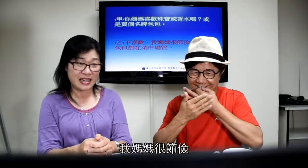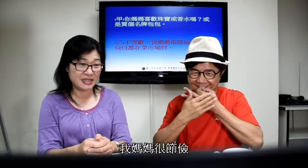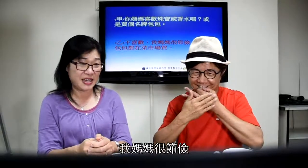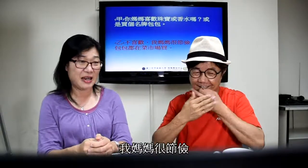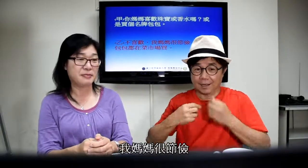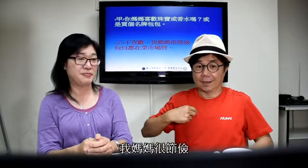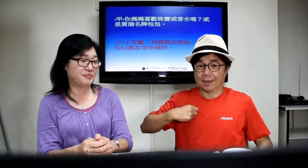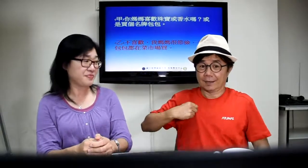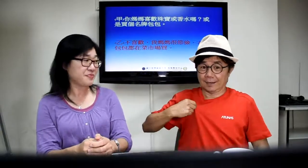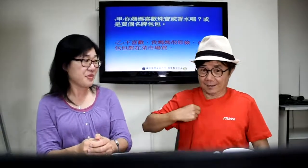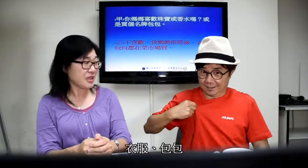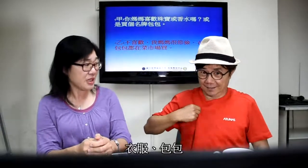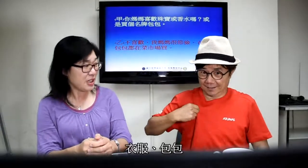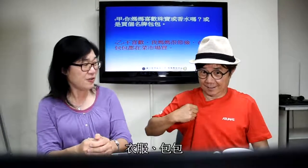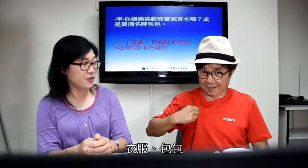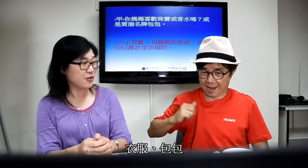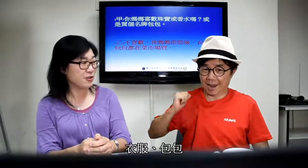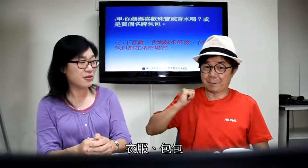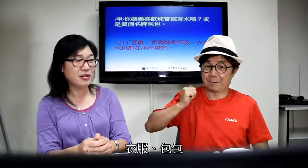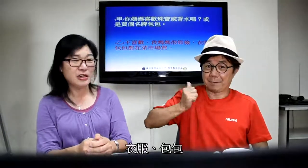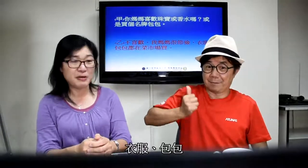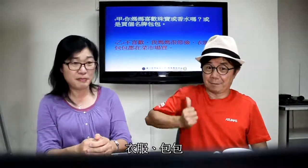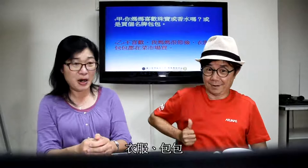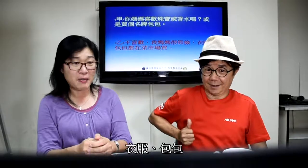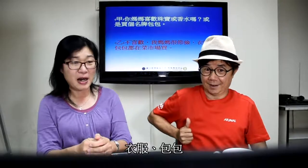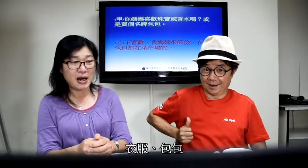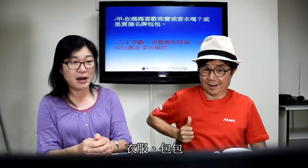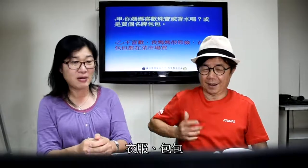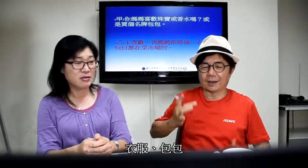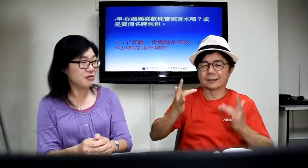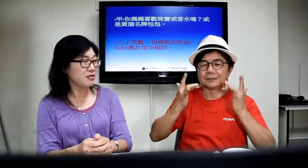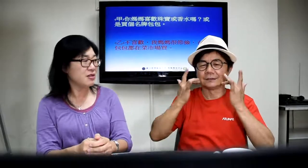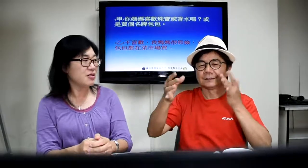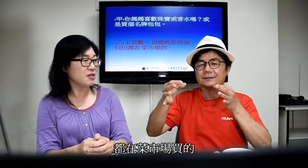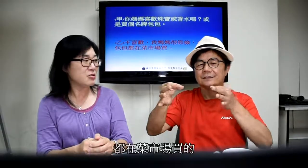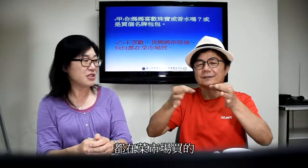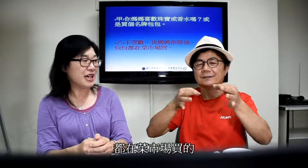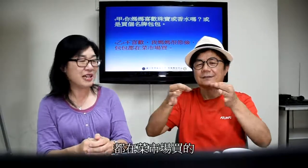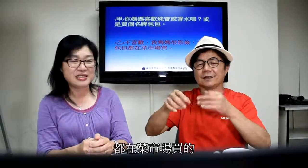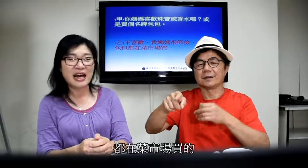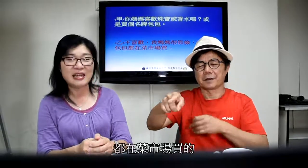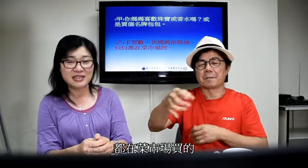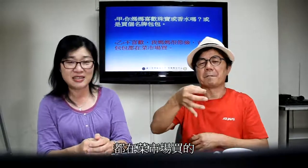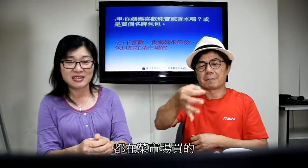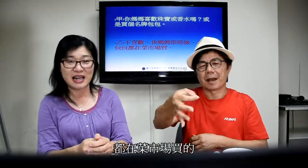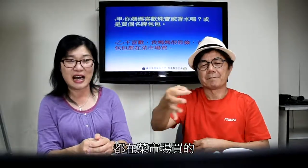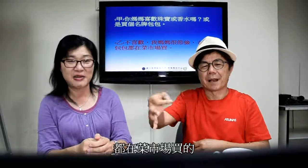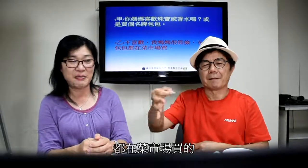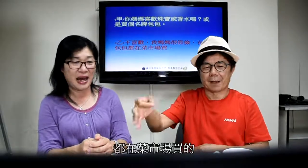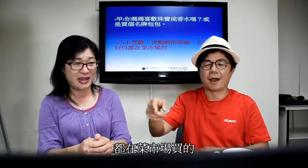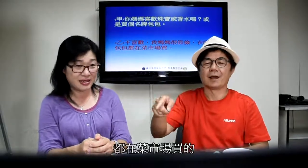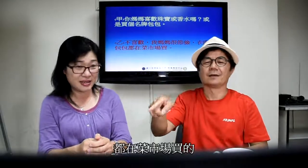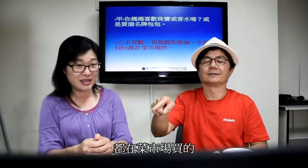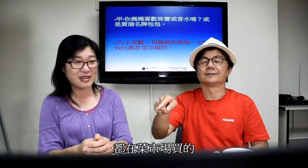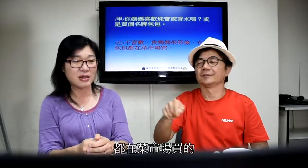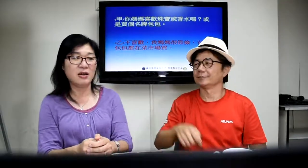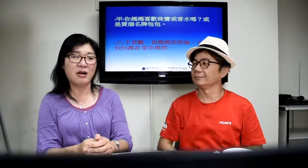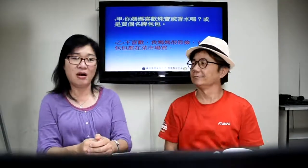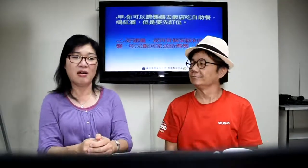俭，衣服、包包都在菜市场买的。哦，